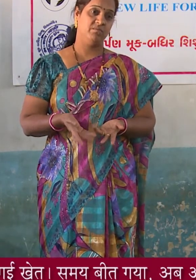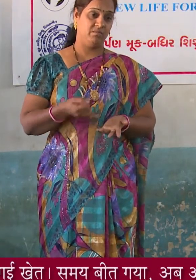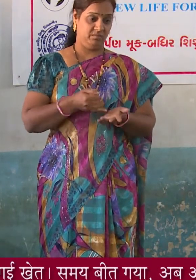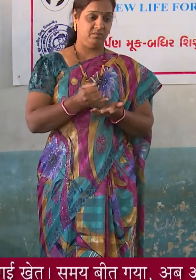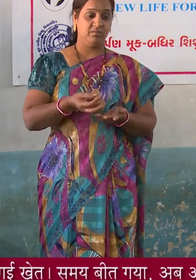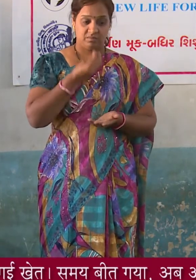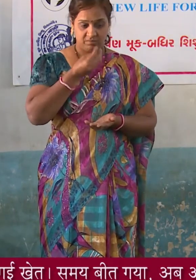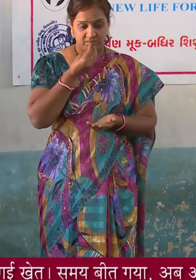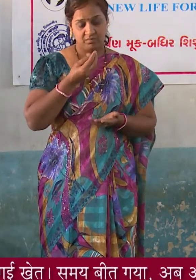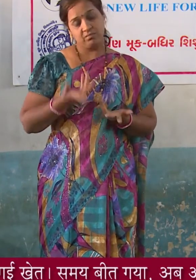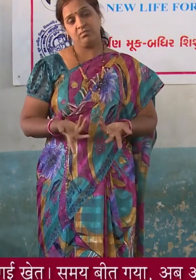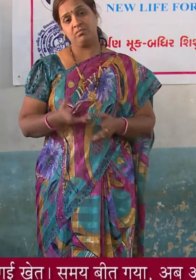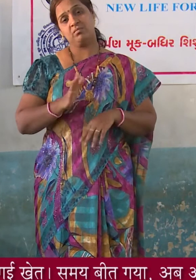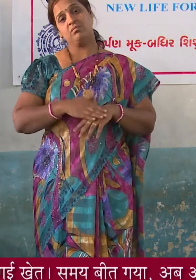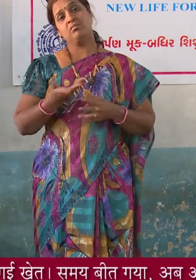जब चिड़िया चुग गई खेत।